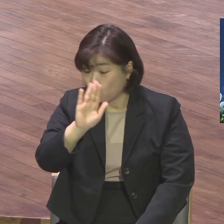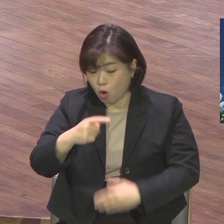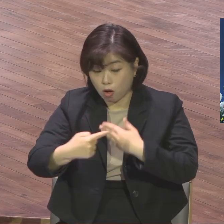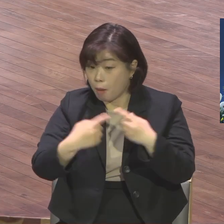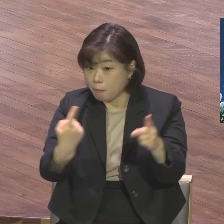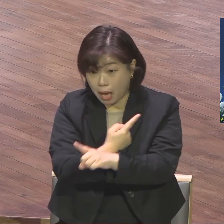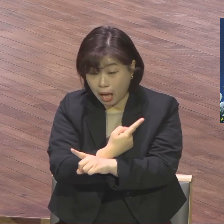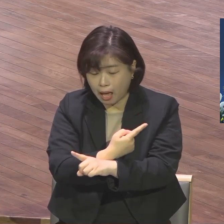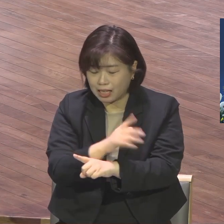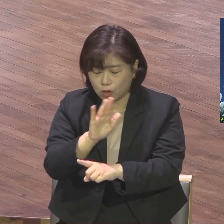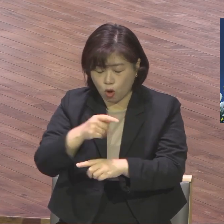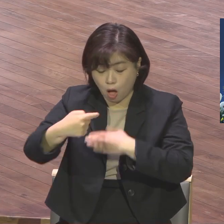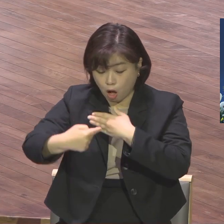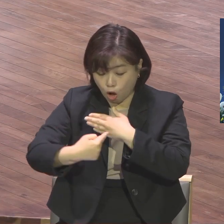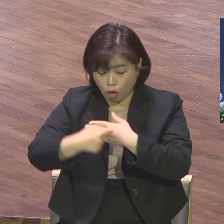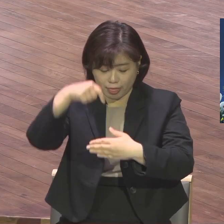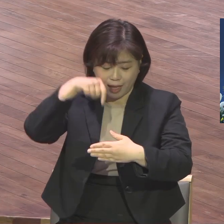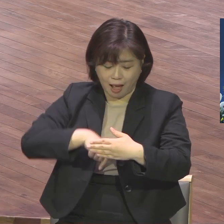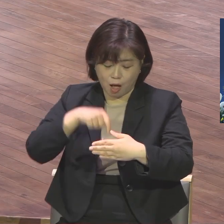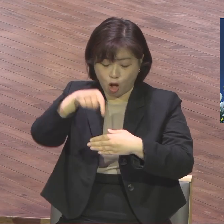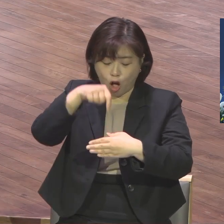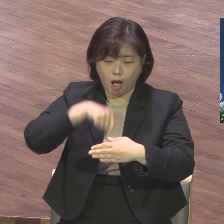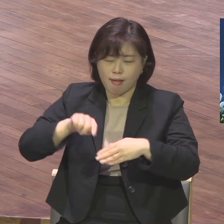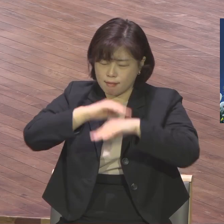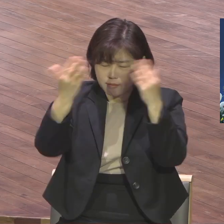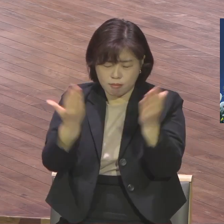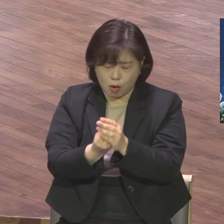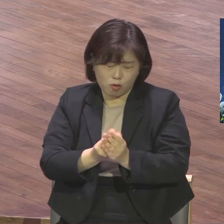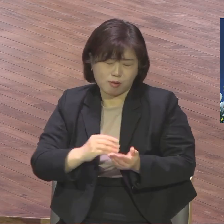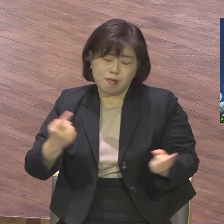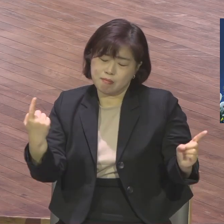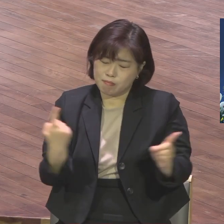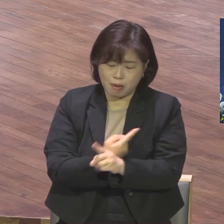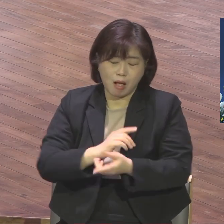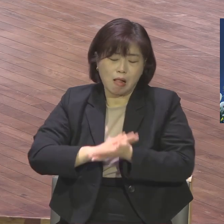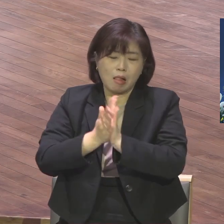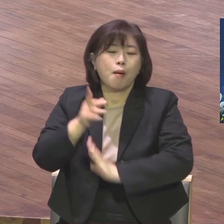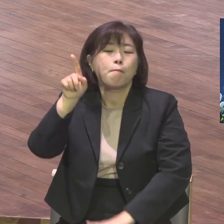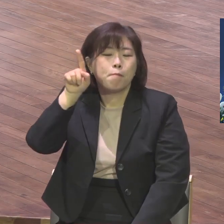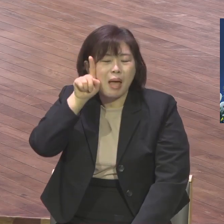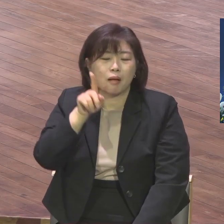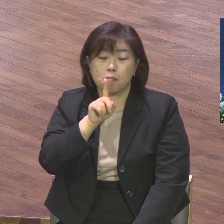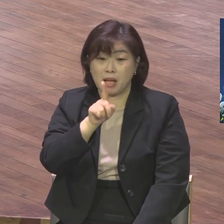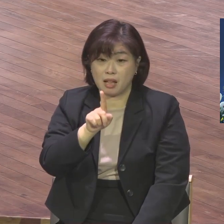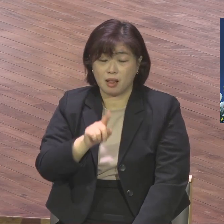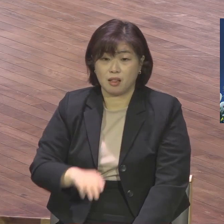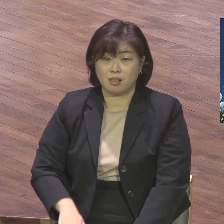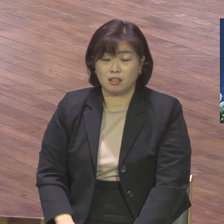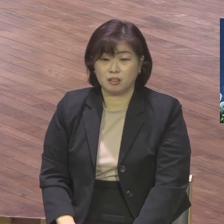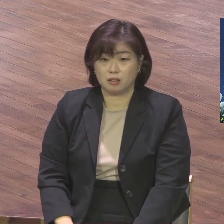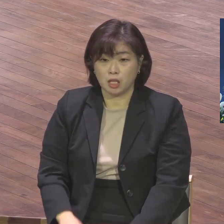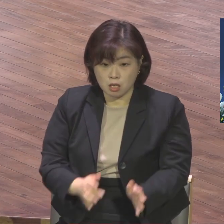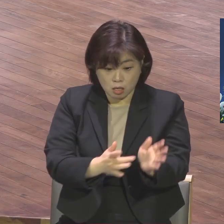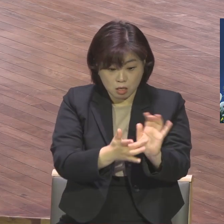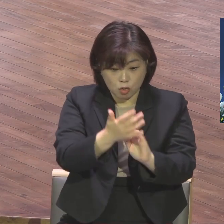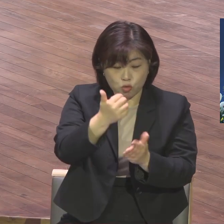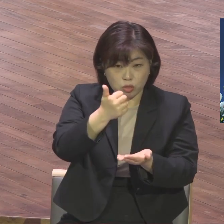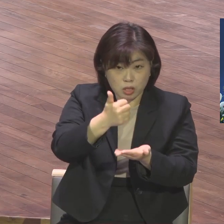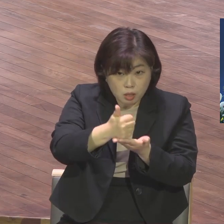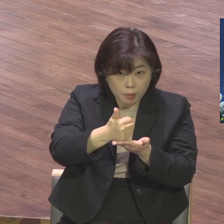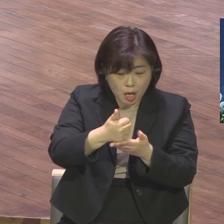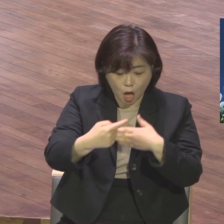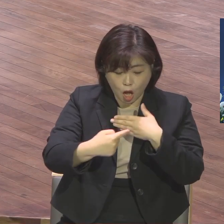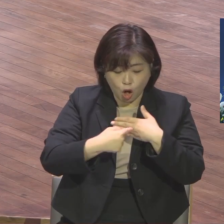본질적 형상으로 확 바뀌어버렸어요. 순간적으로 본질적 하나님 이 예수님이 누군가를 확 본질적으로